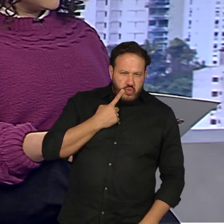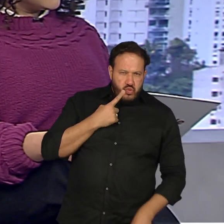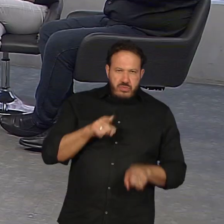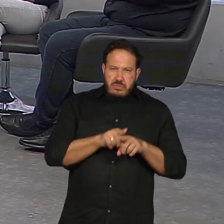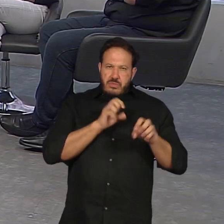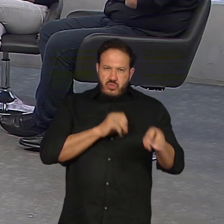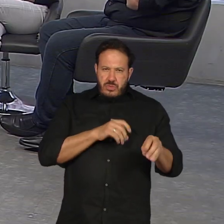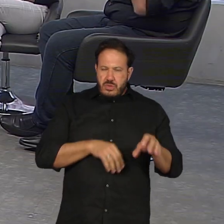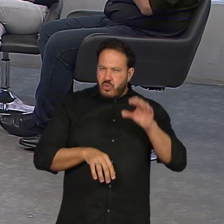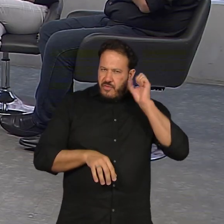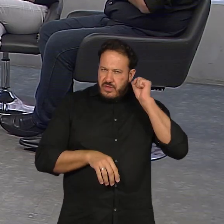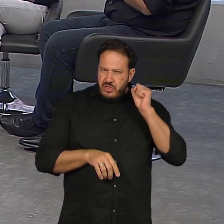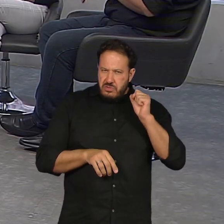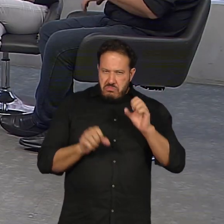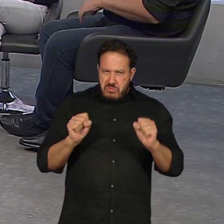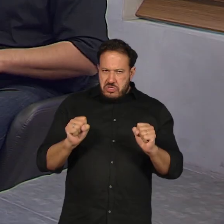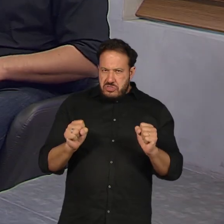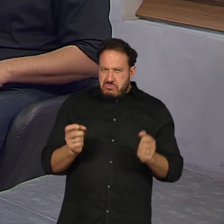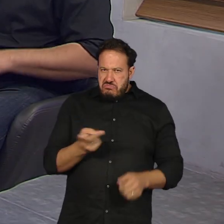ouvintes?